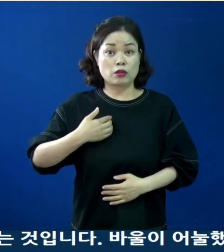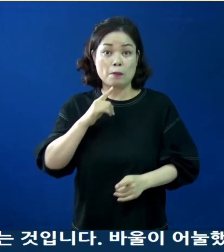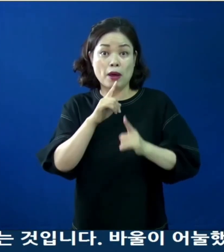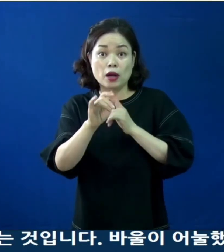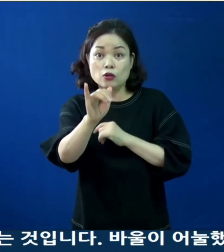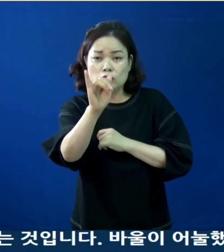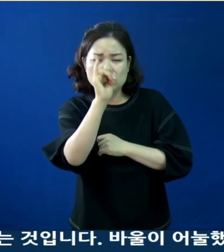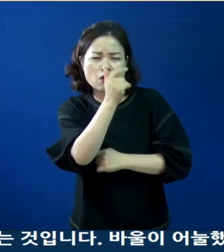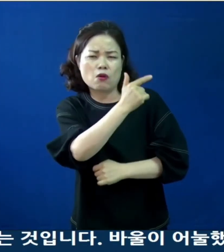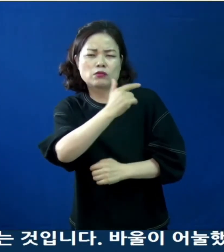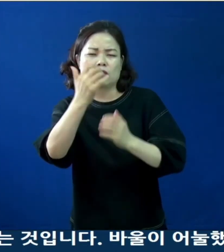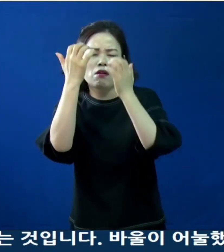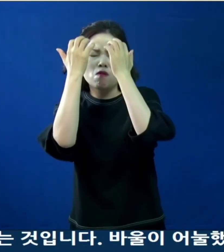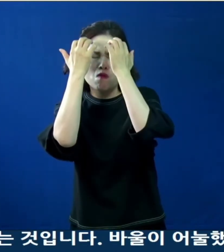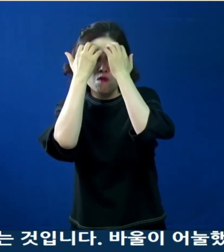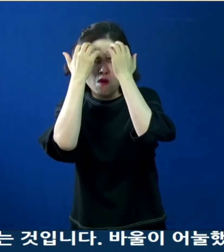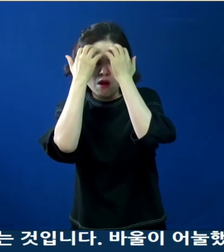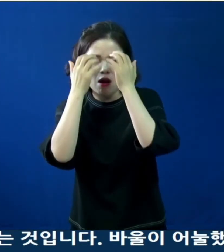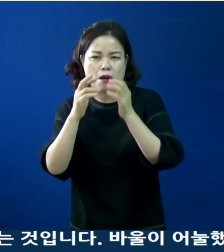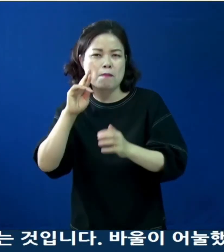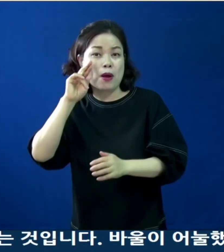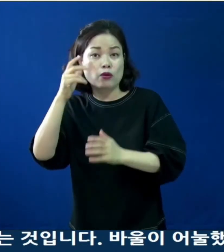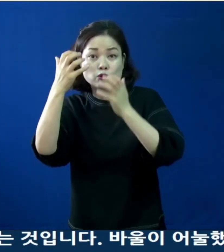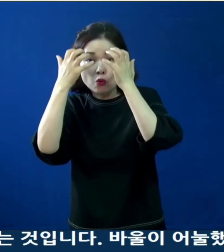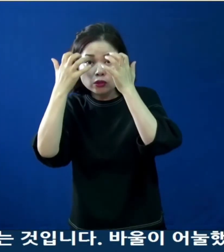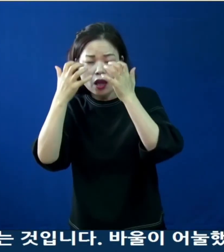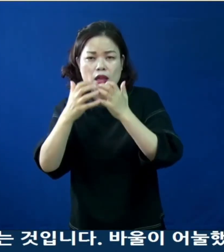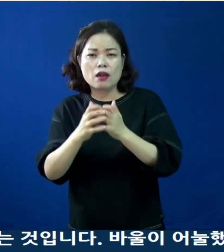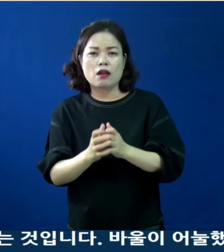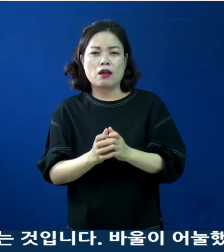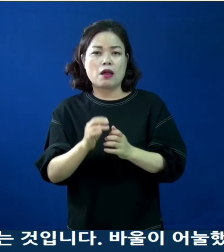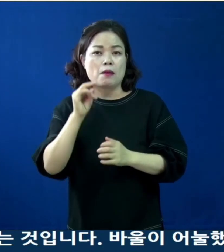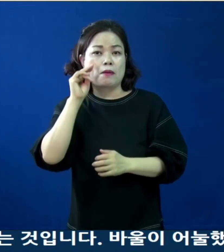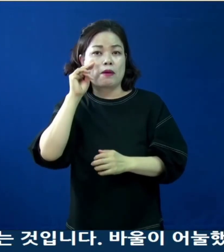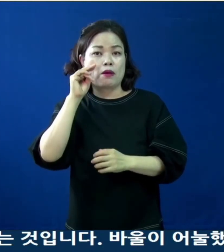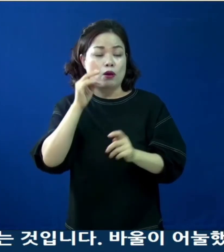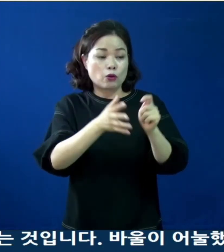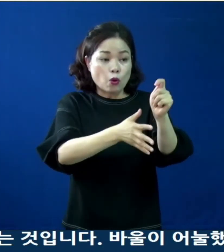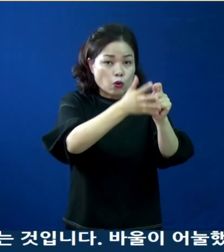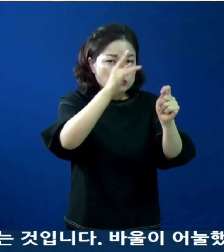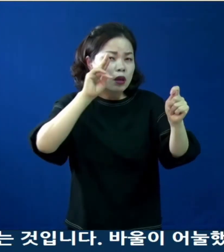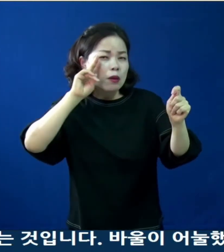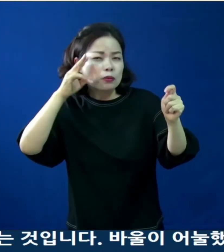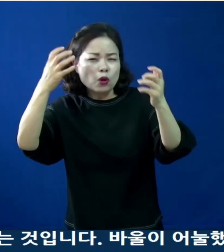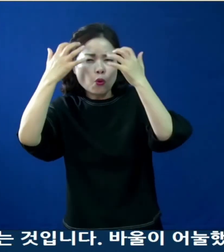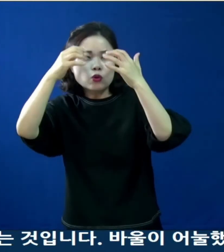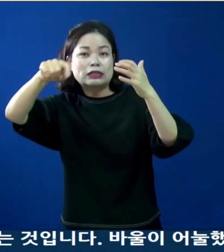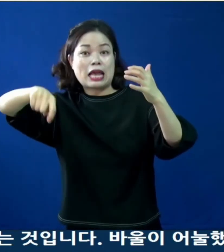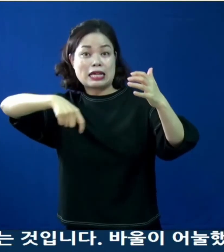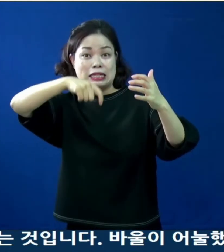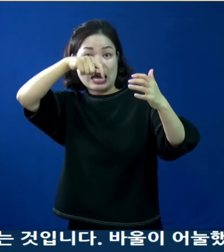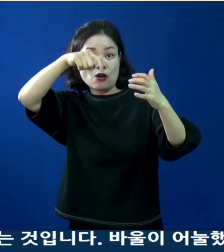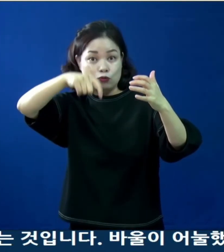게 엄청 고생했습니다. 고린도에서. 그런데 고린도에서 바울이 그 고생 가운데서도